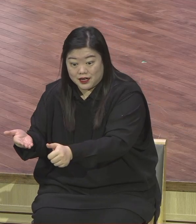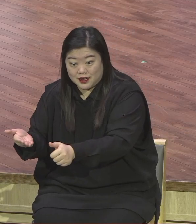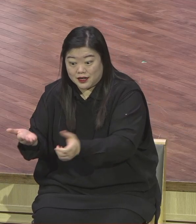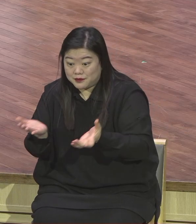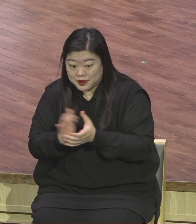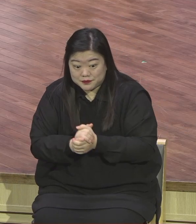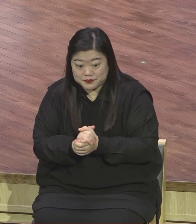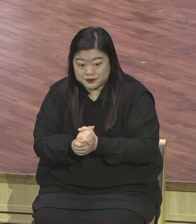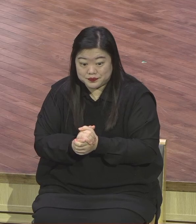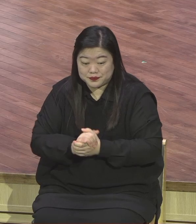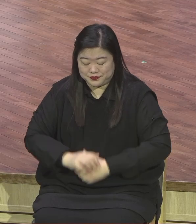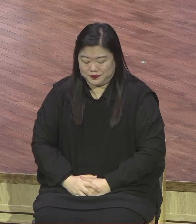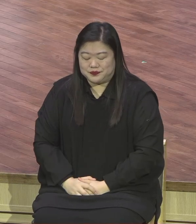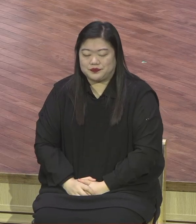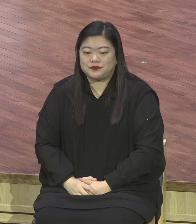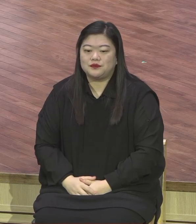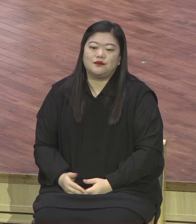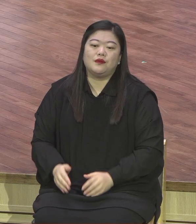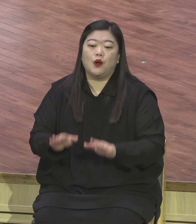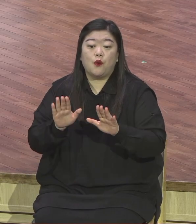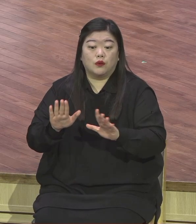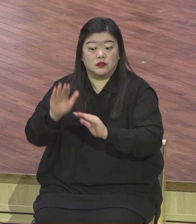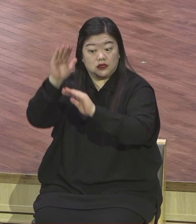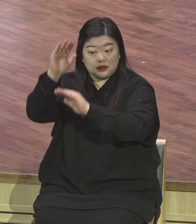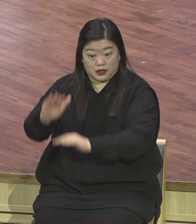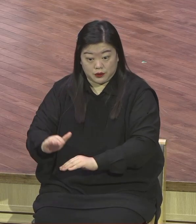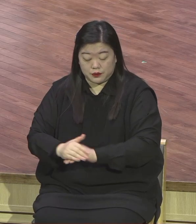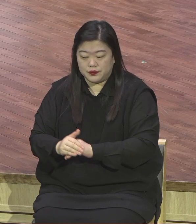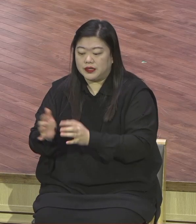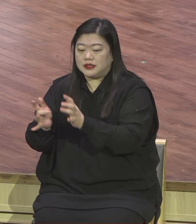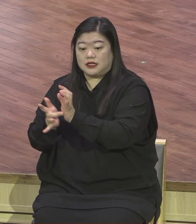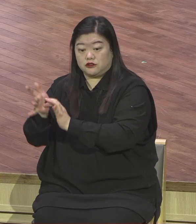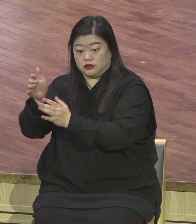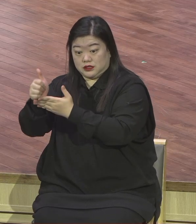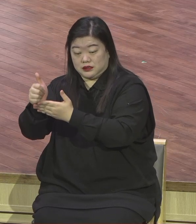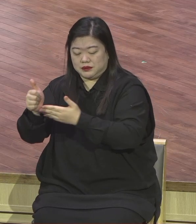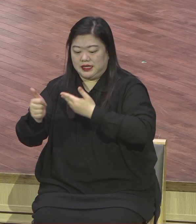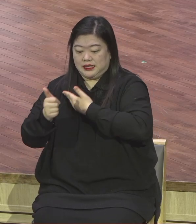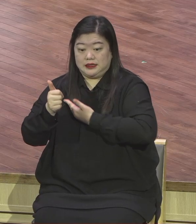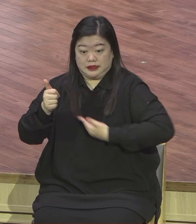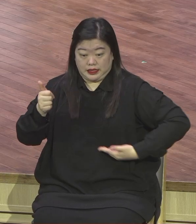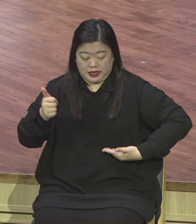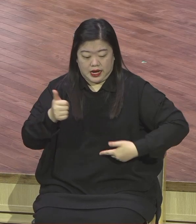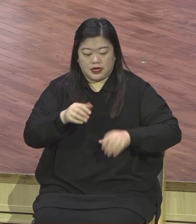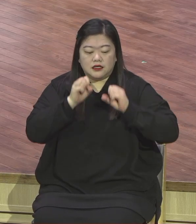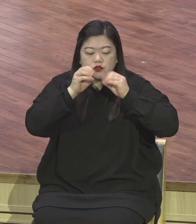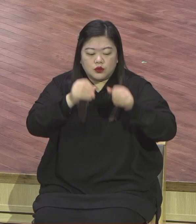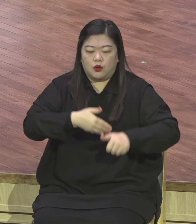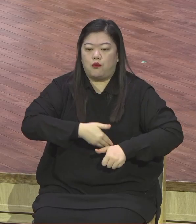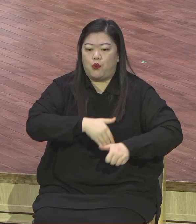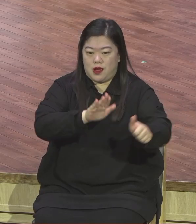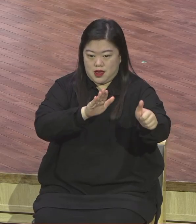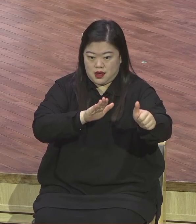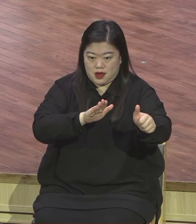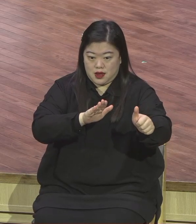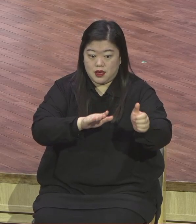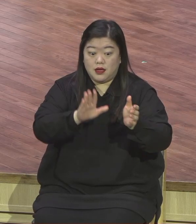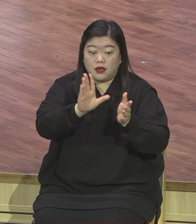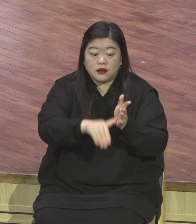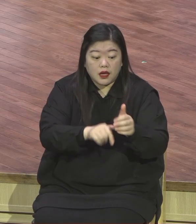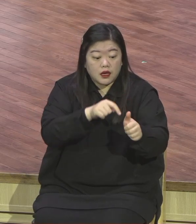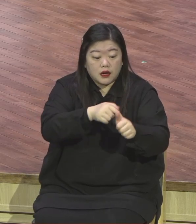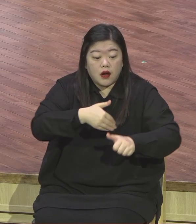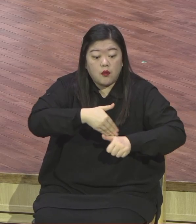본문 말씀은 예수님께서 제자들을 부신 현장으로 파송하시면서 앞으로 부딪히게 될